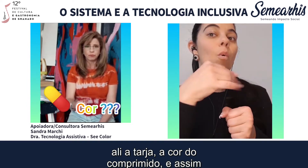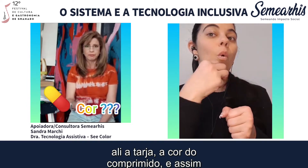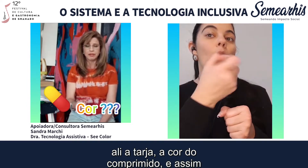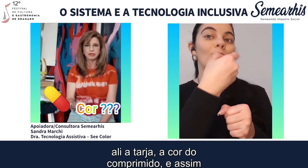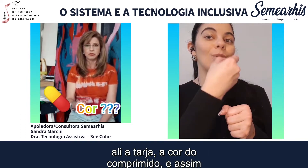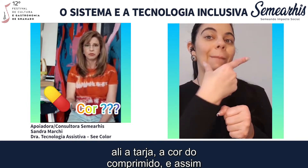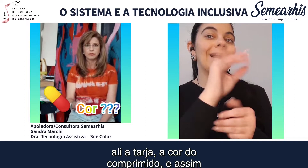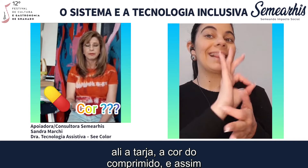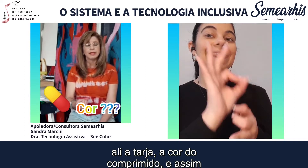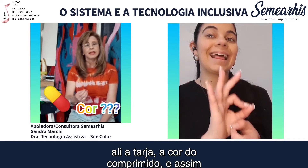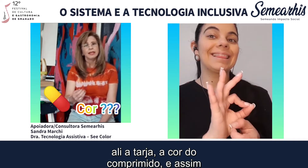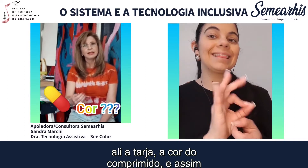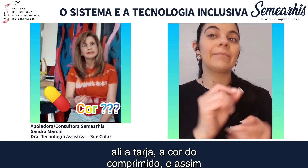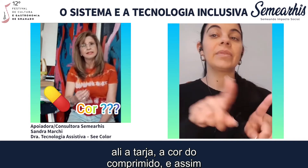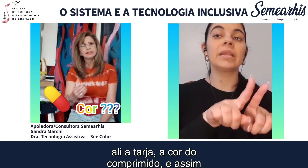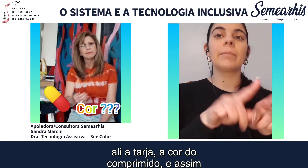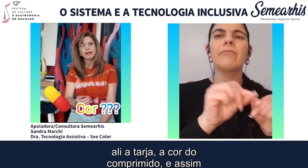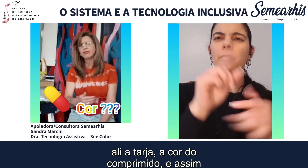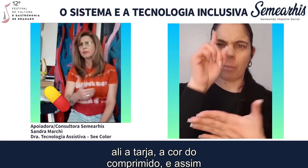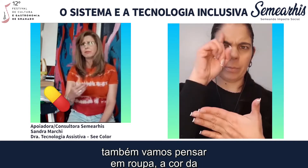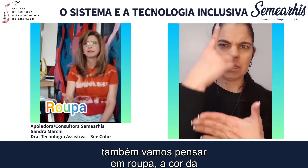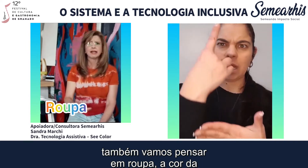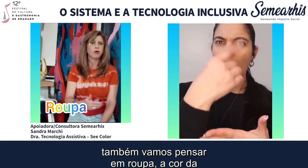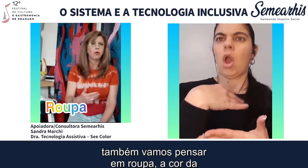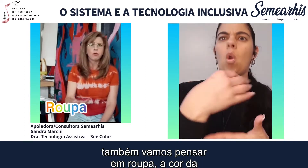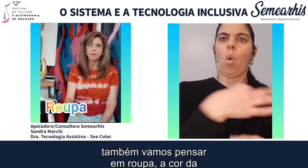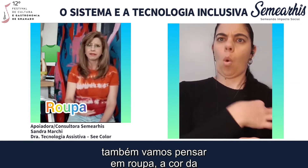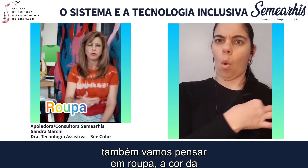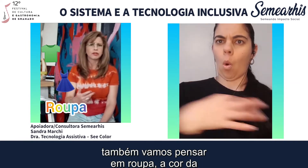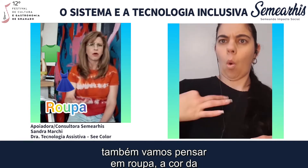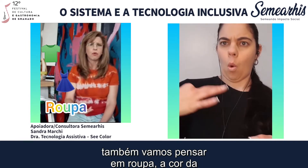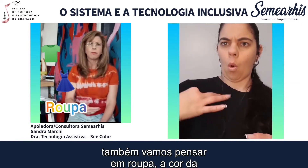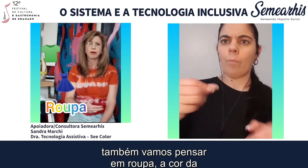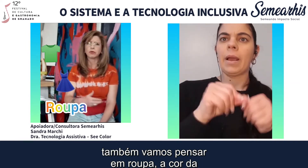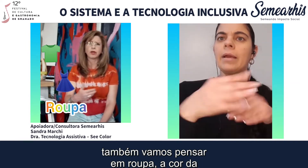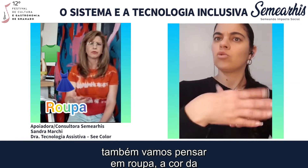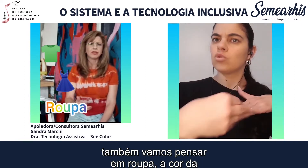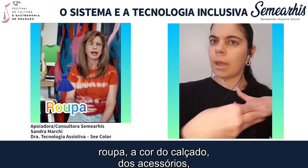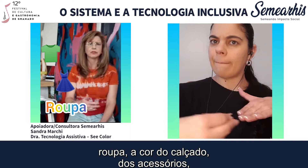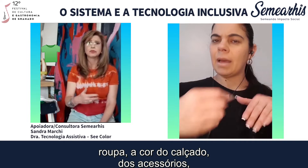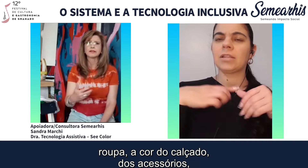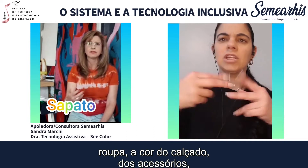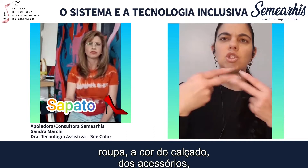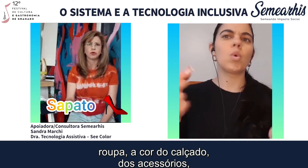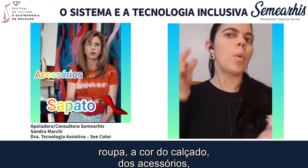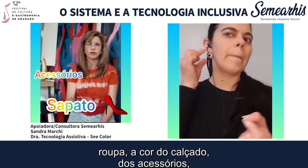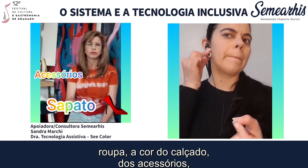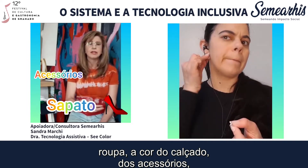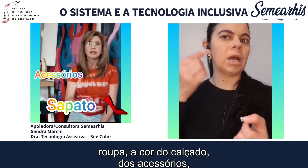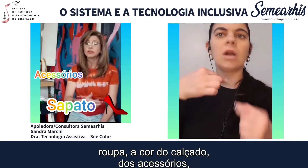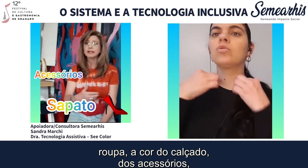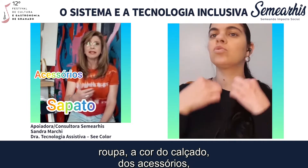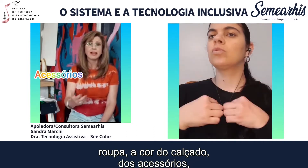do comprimido. E assim também vamos pensar em roupas, a cor da roupa, a cor do calçado, dos